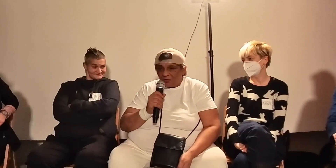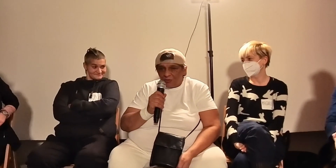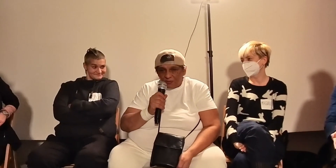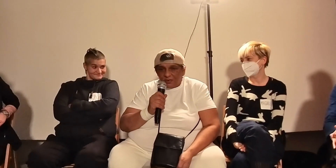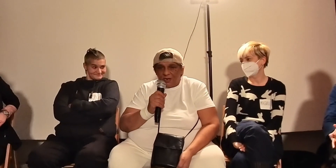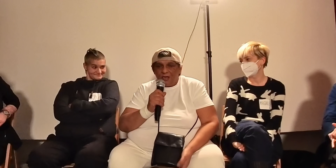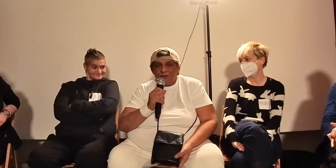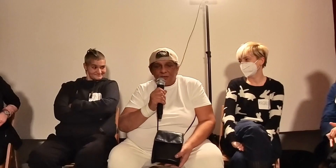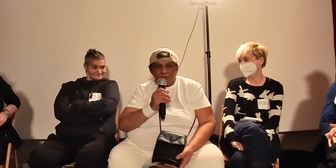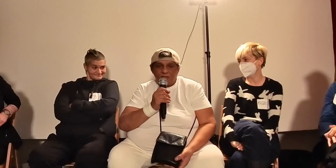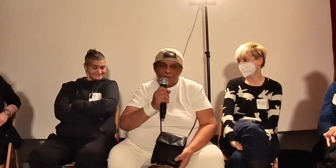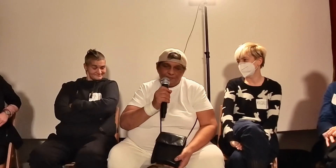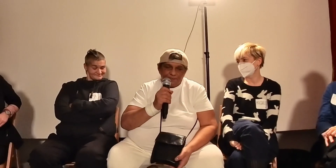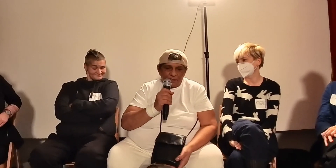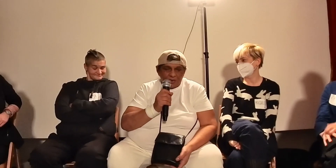špatně se o tom mluví, ale